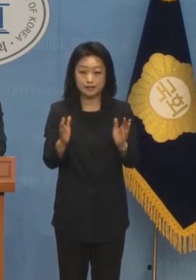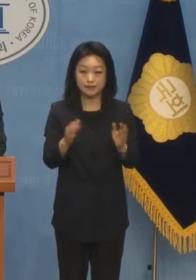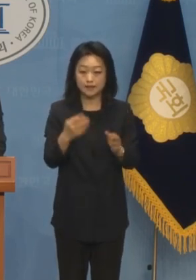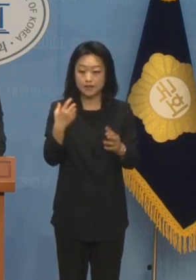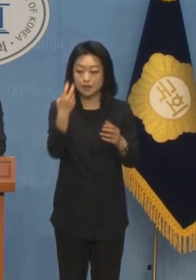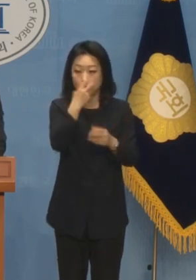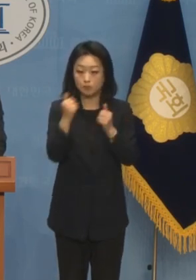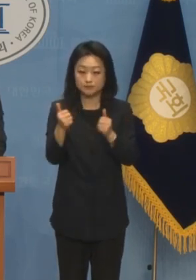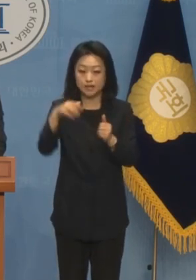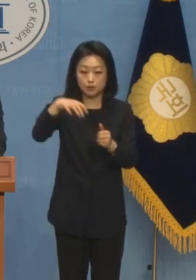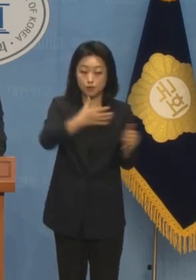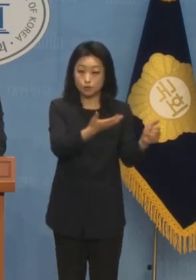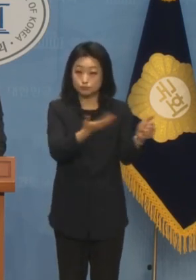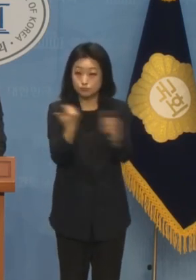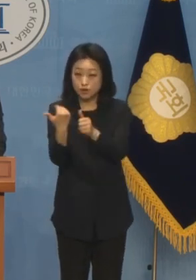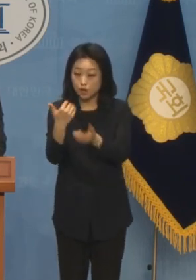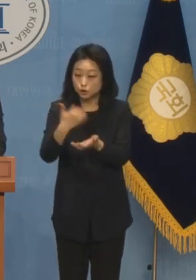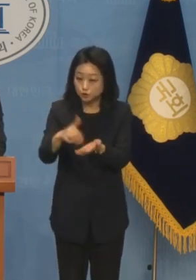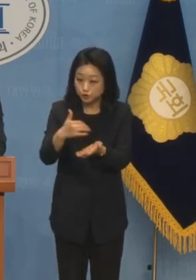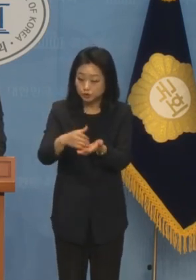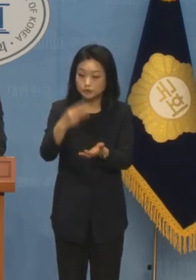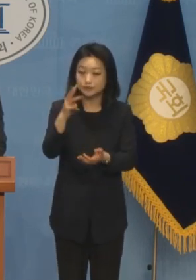출석한 건수는